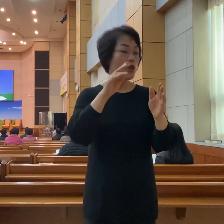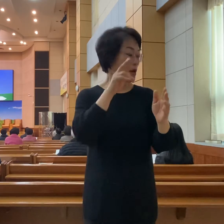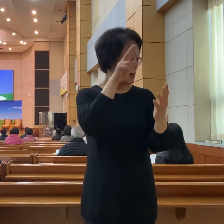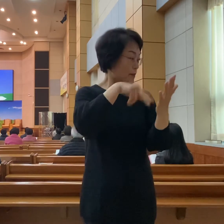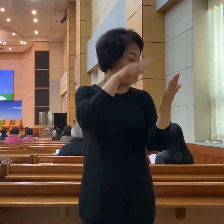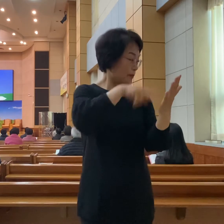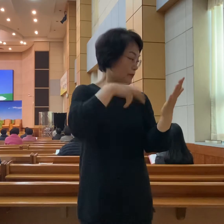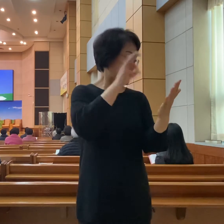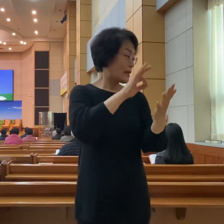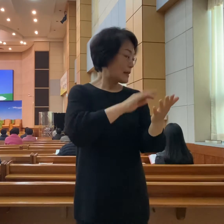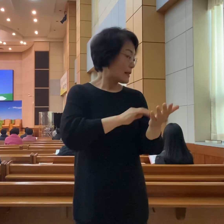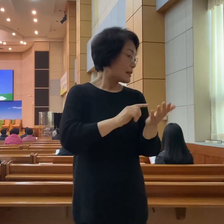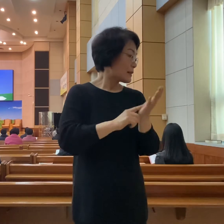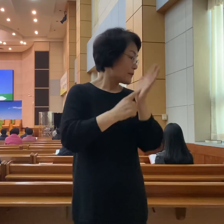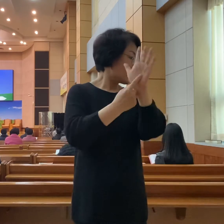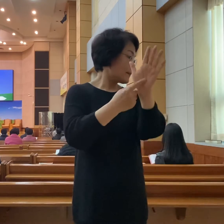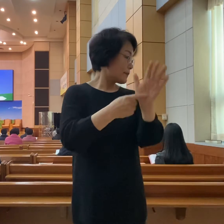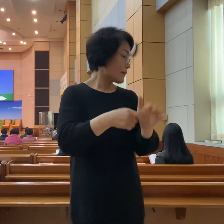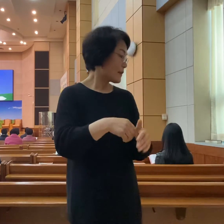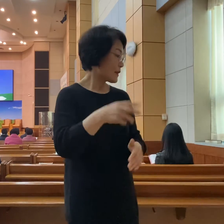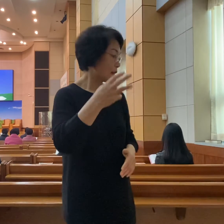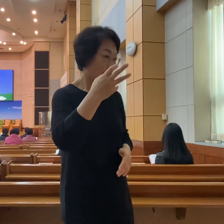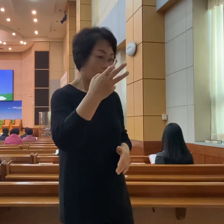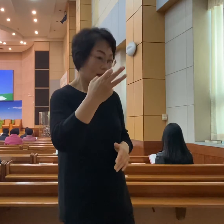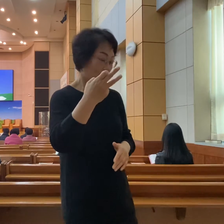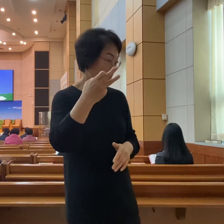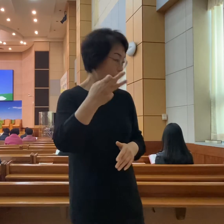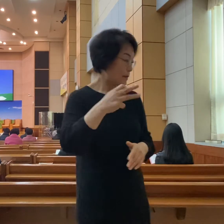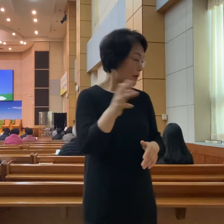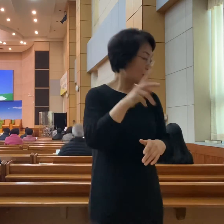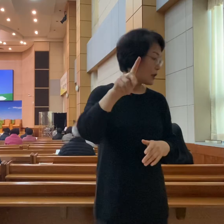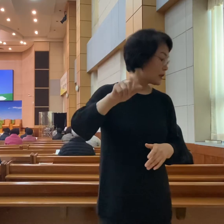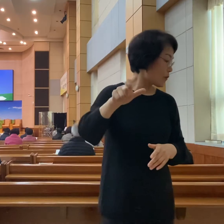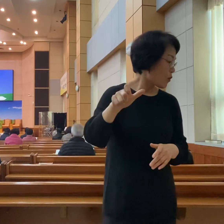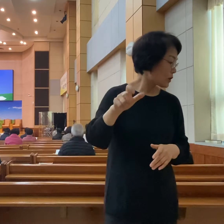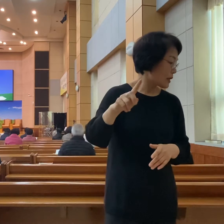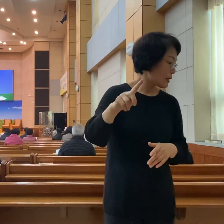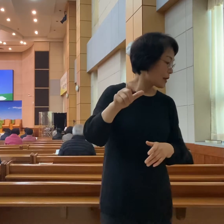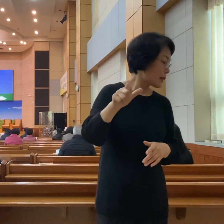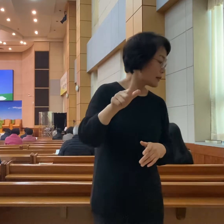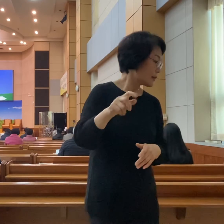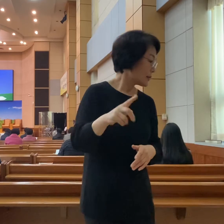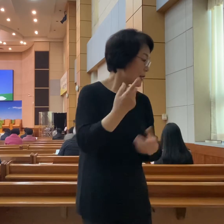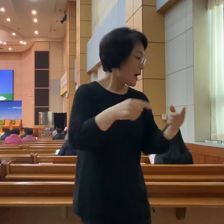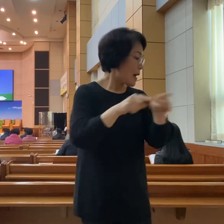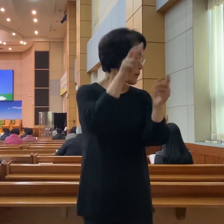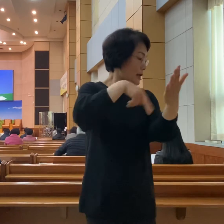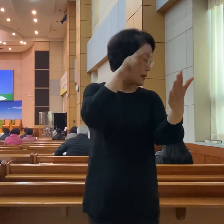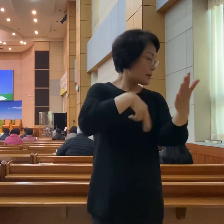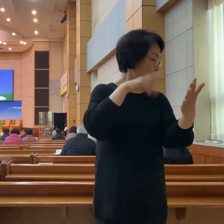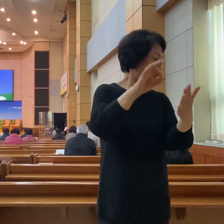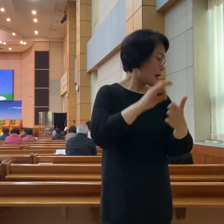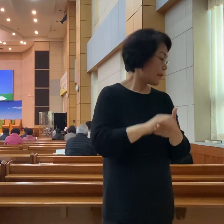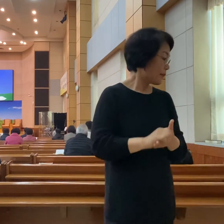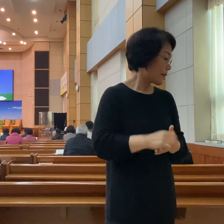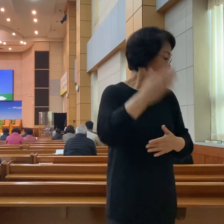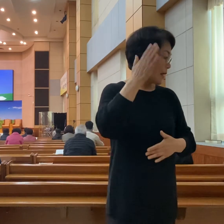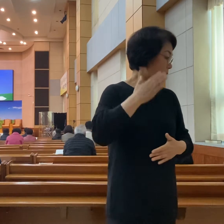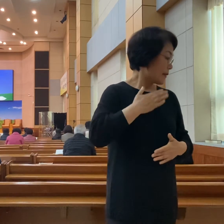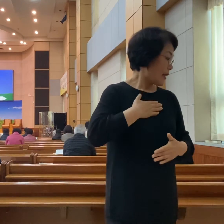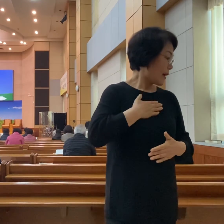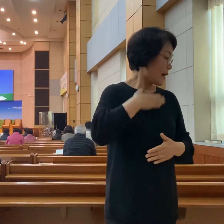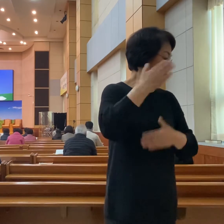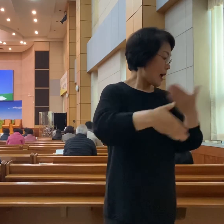말씀에 잘 나와 있죠. 우리 13절부터 15절까지 같이 읽도록 하겠습니다.